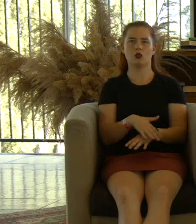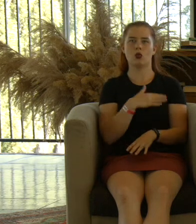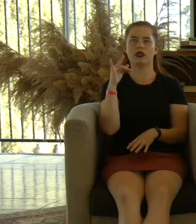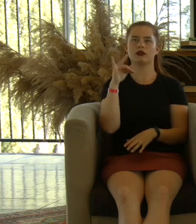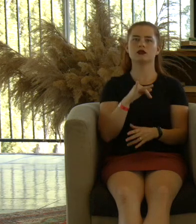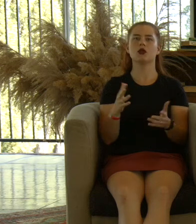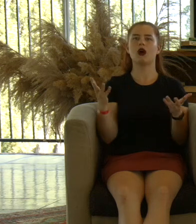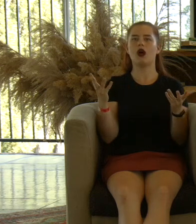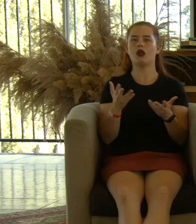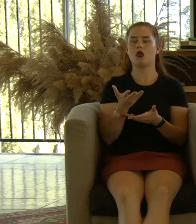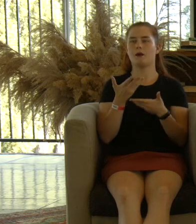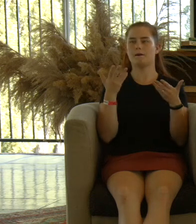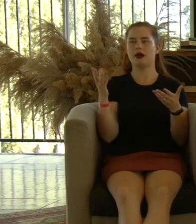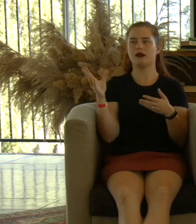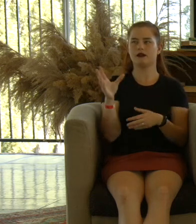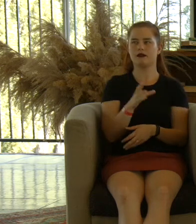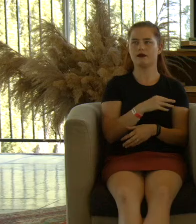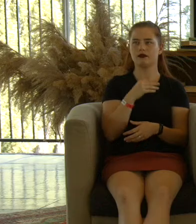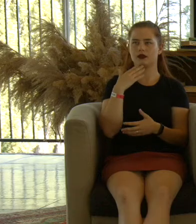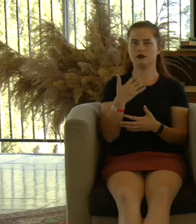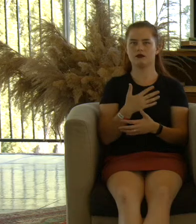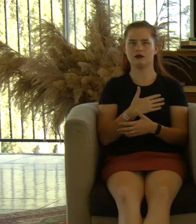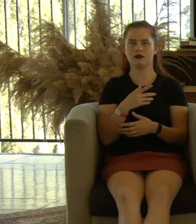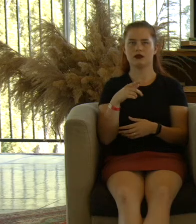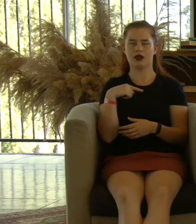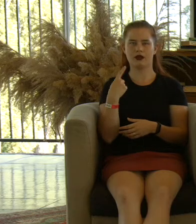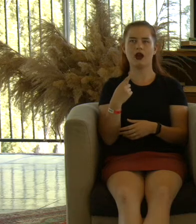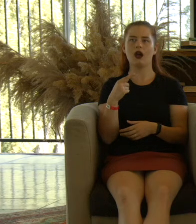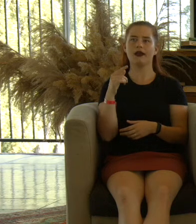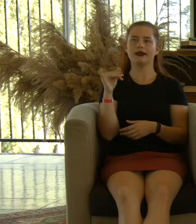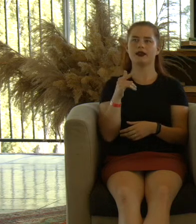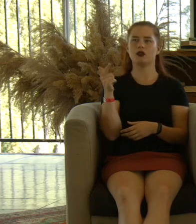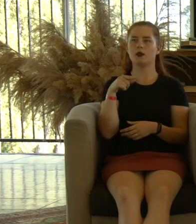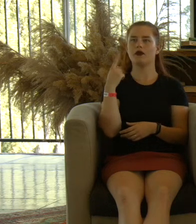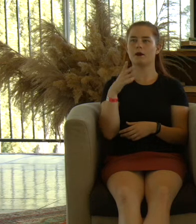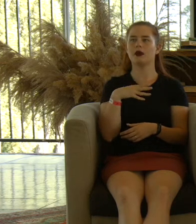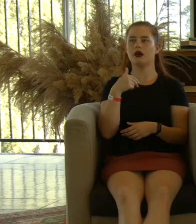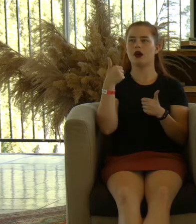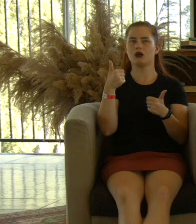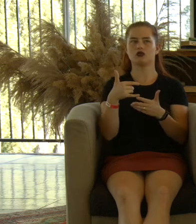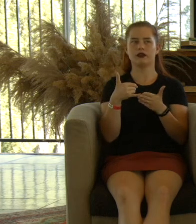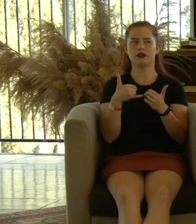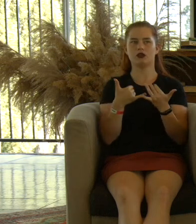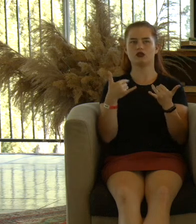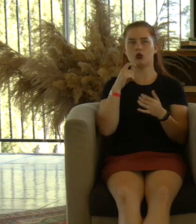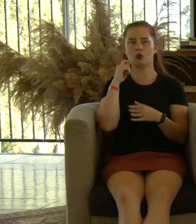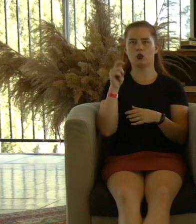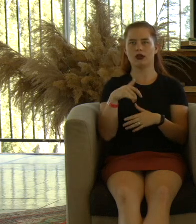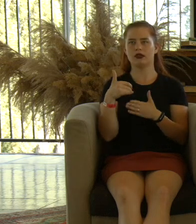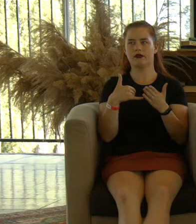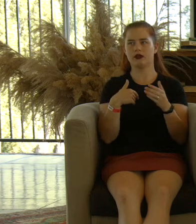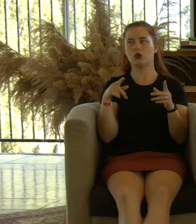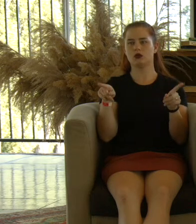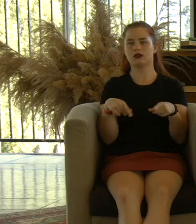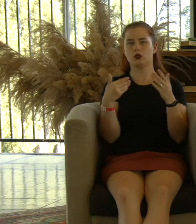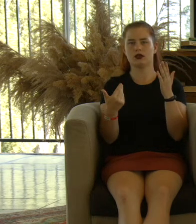которую мы все убили, грубо говоря. И там было классное вино. А сейчас украинское вино, получается, создается